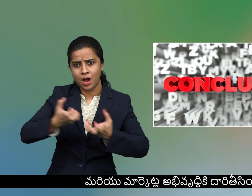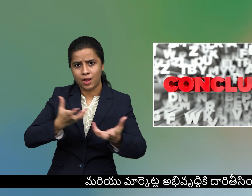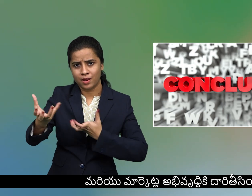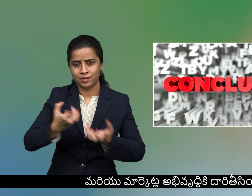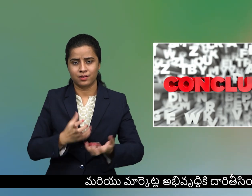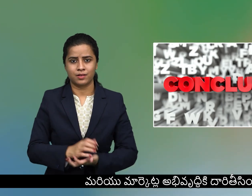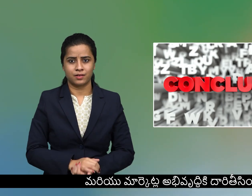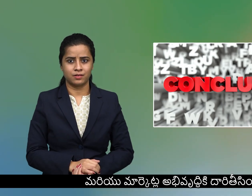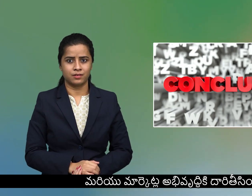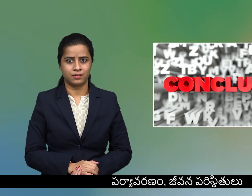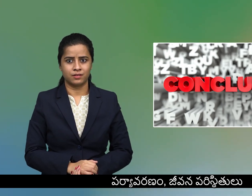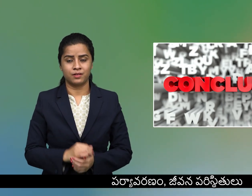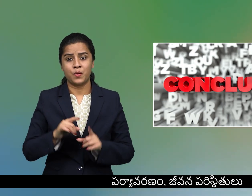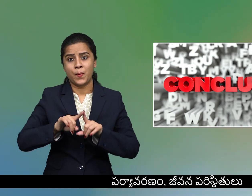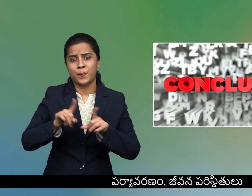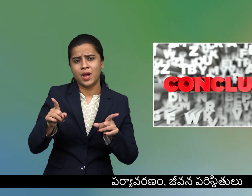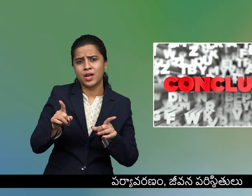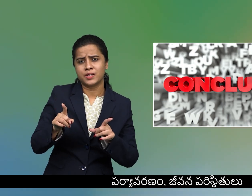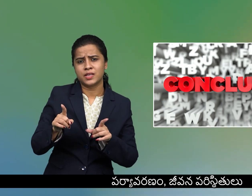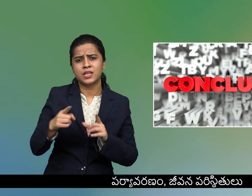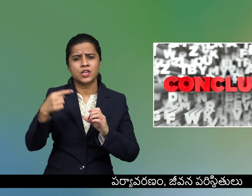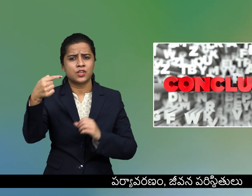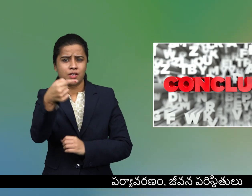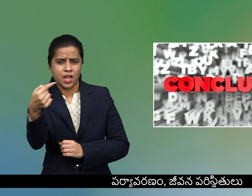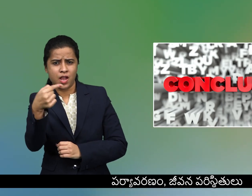దారితీసింది. పర్యావరణం, జీవన పరిస్థితులు